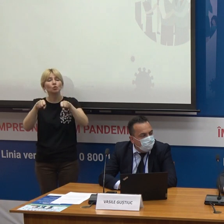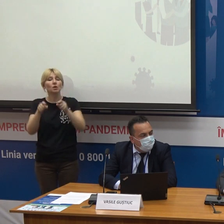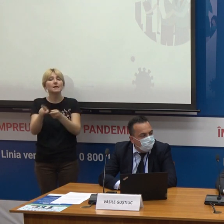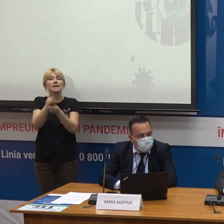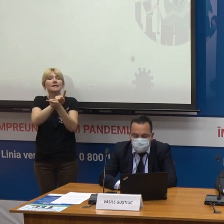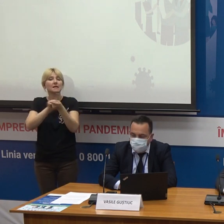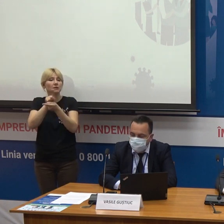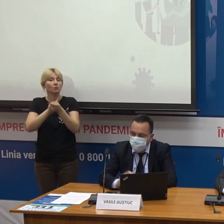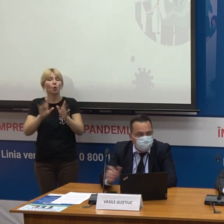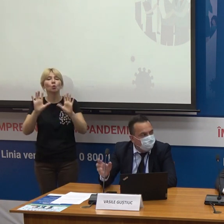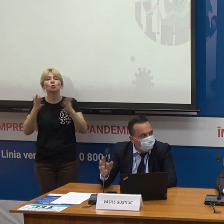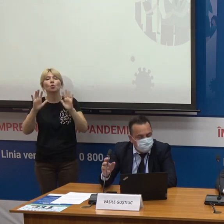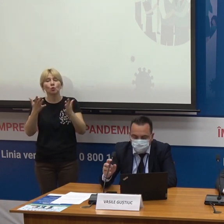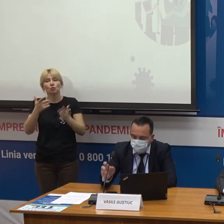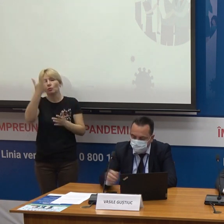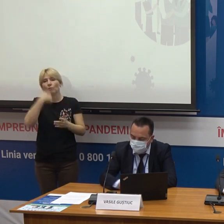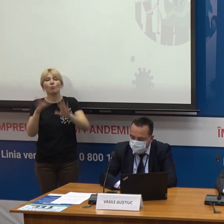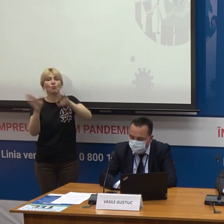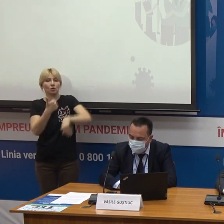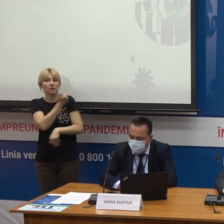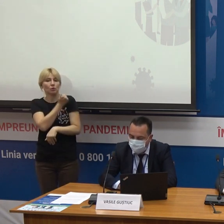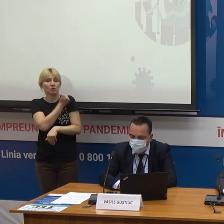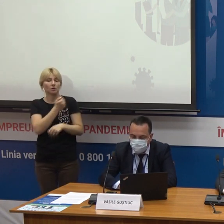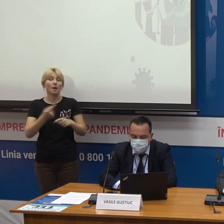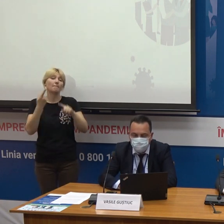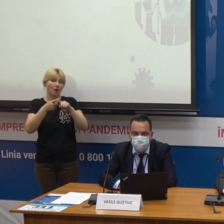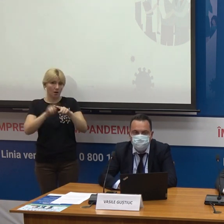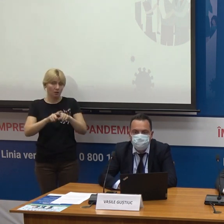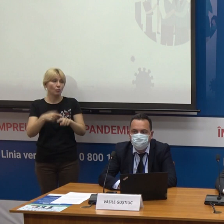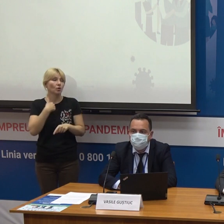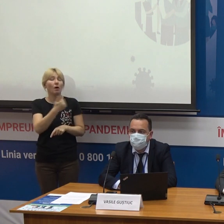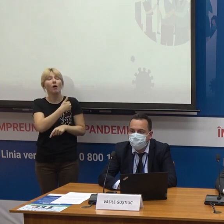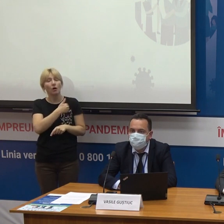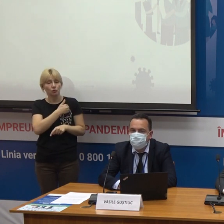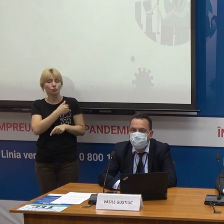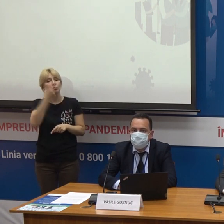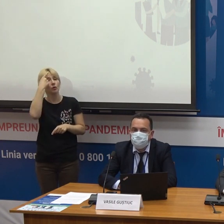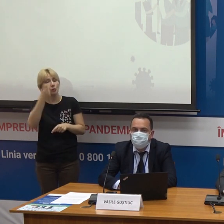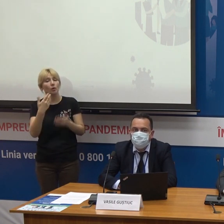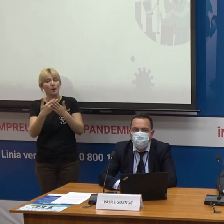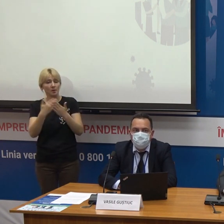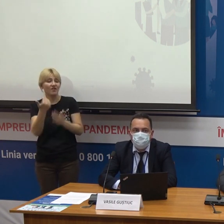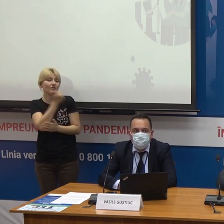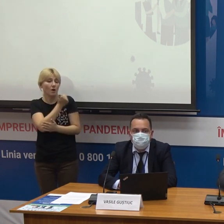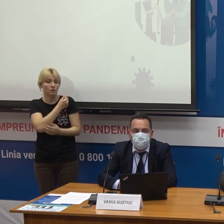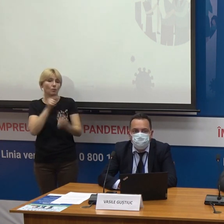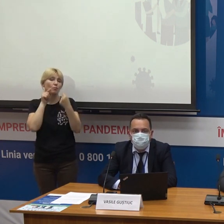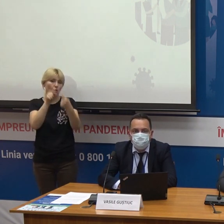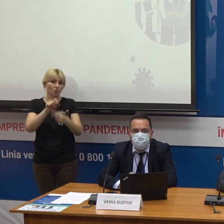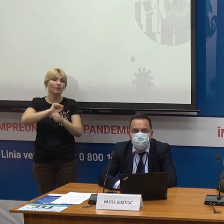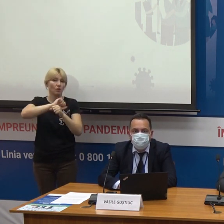niște evenimente adverse post-imunizare. În acest context, vaccinurile care sunt folosite împotriva